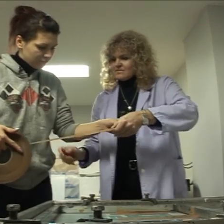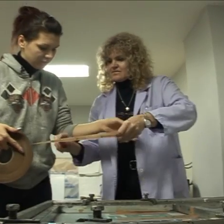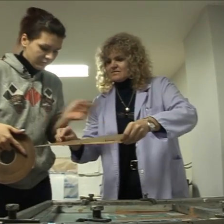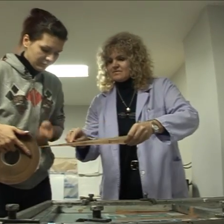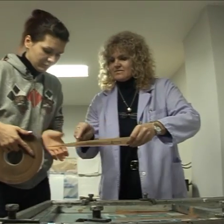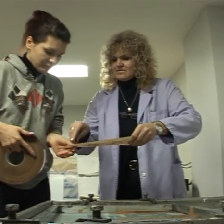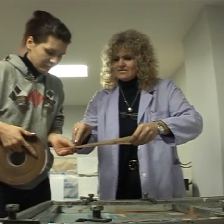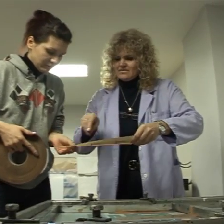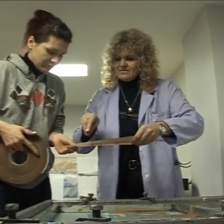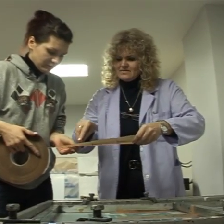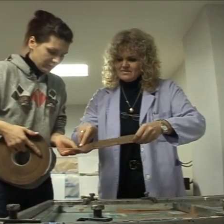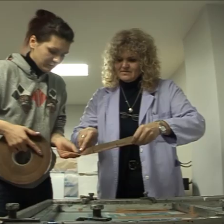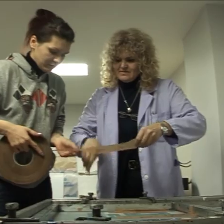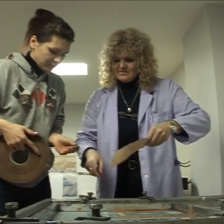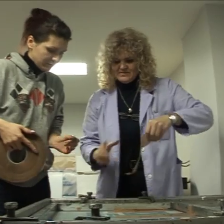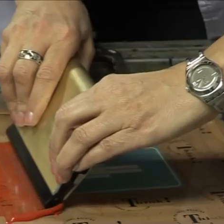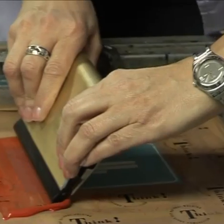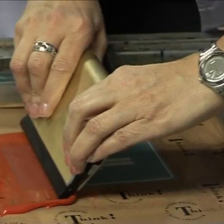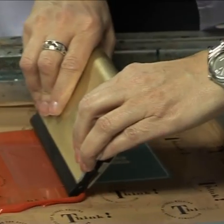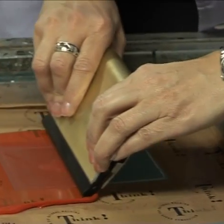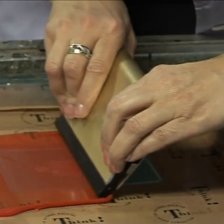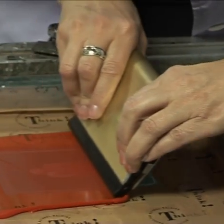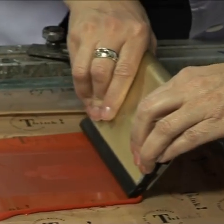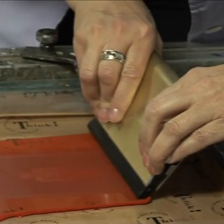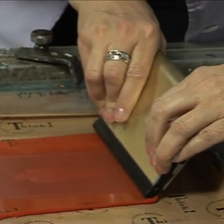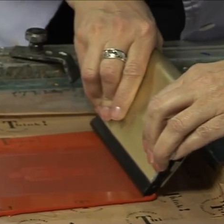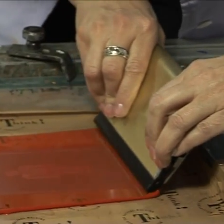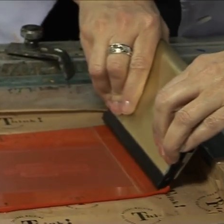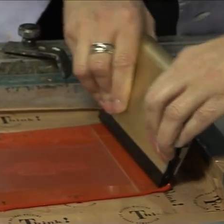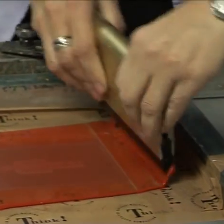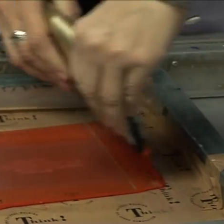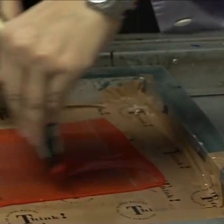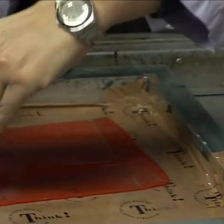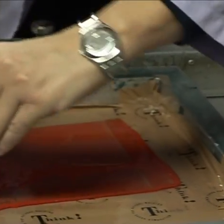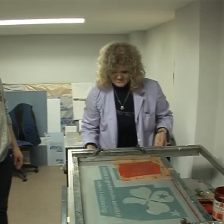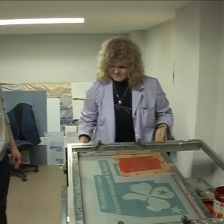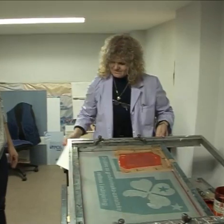sitoštampe, graviranja, priprema na kompjuteru, i tako.